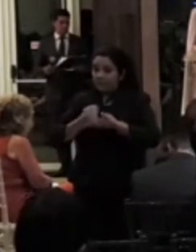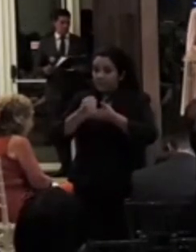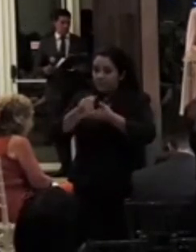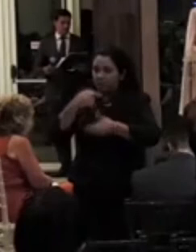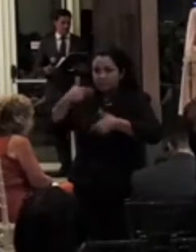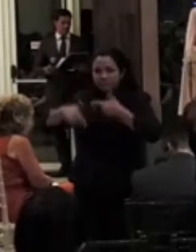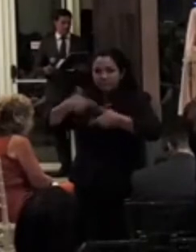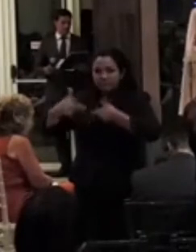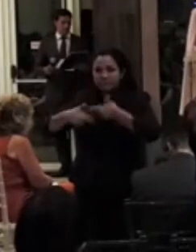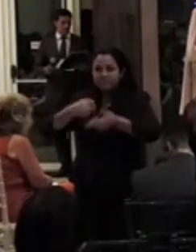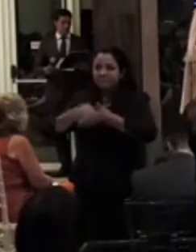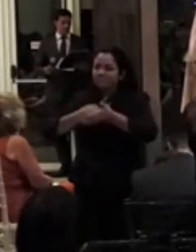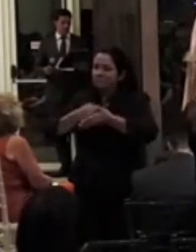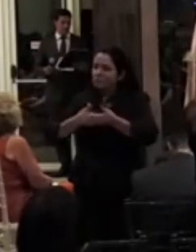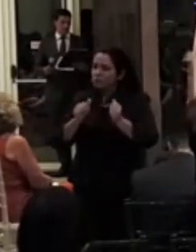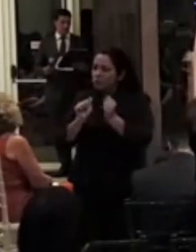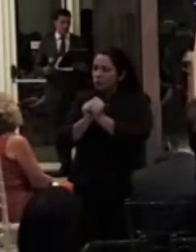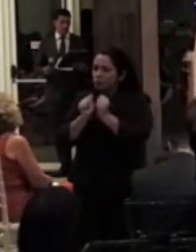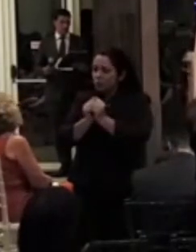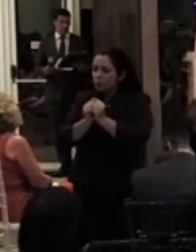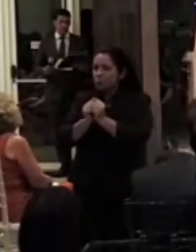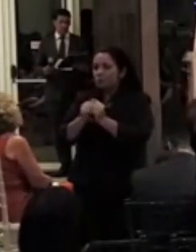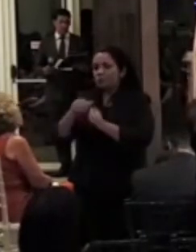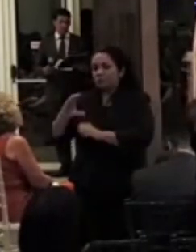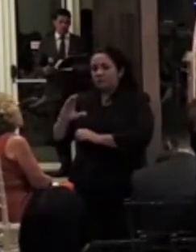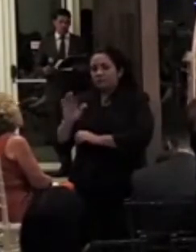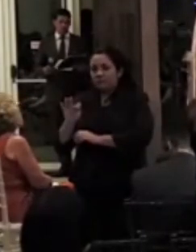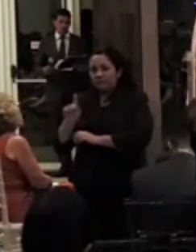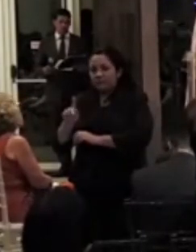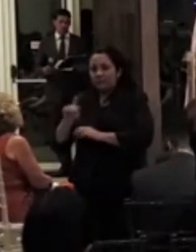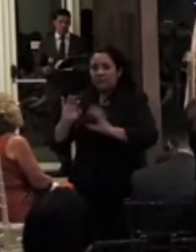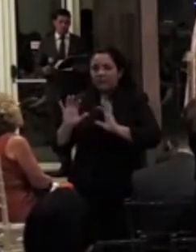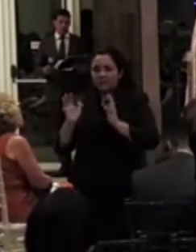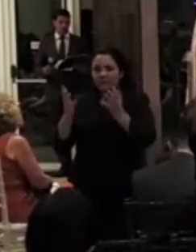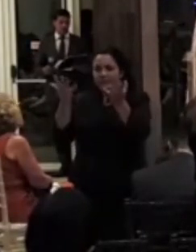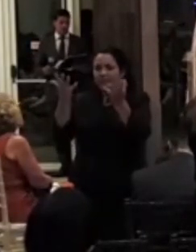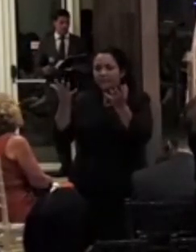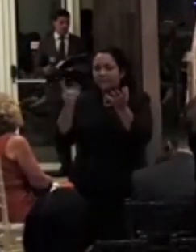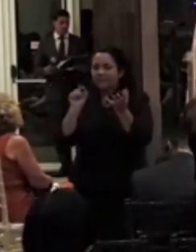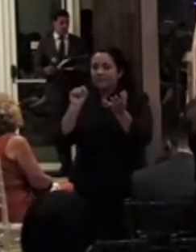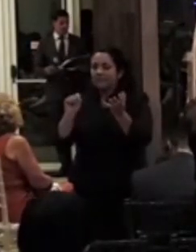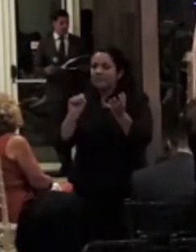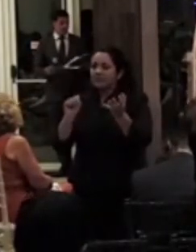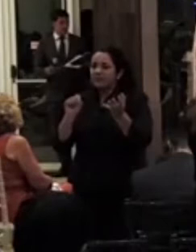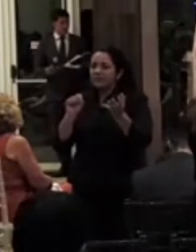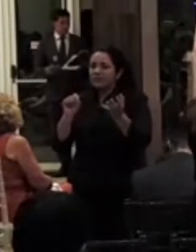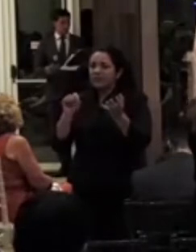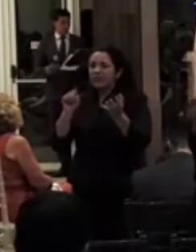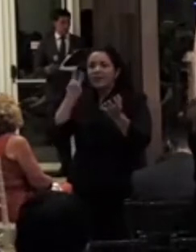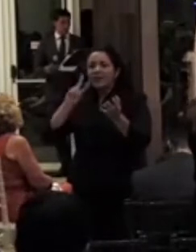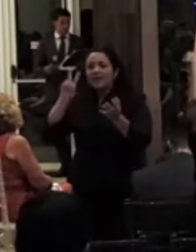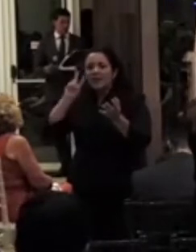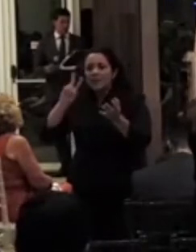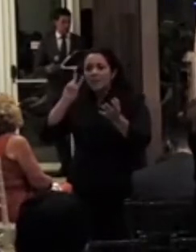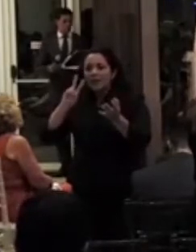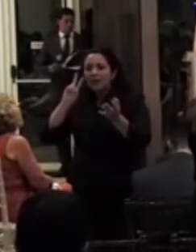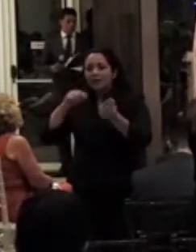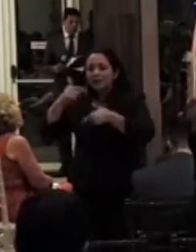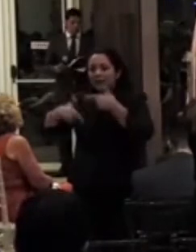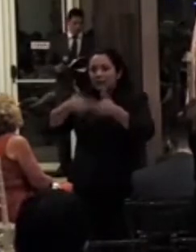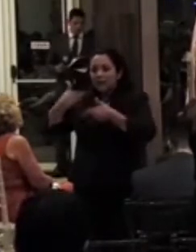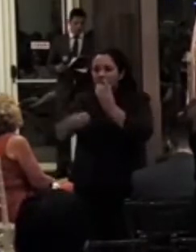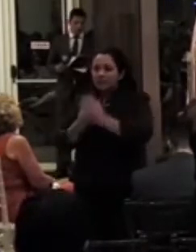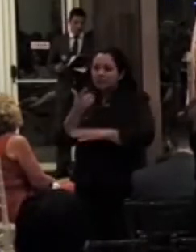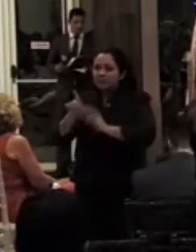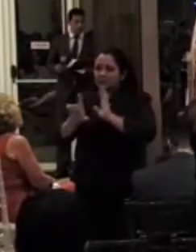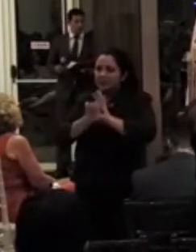então, destacar mais uma vez e celebrar a recém-publicada Lei 13.935,